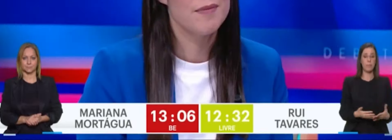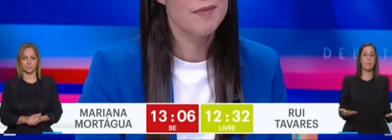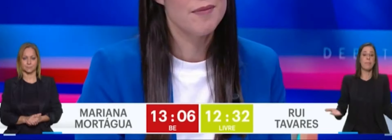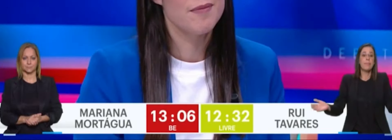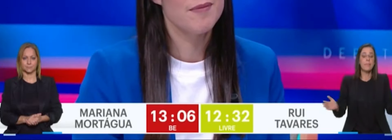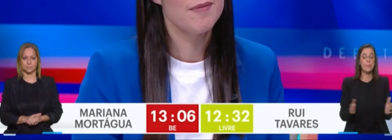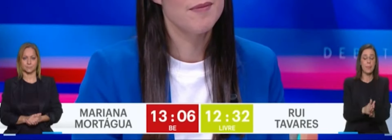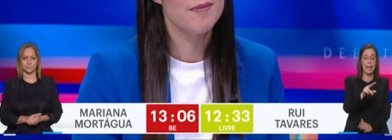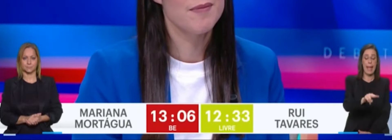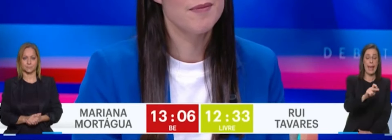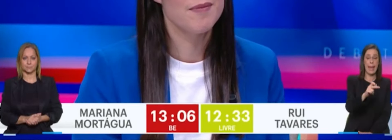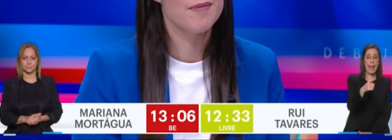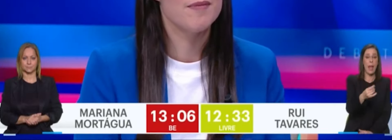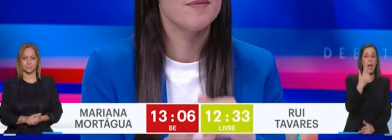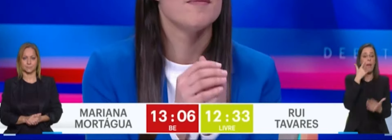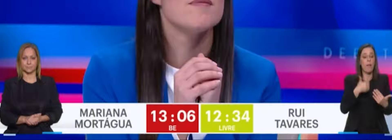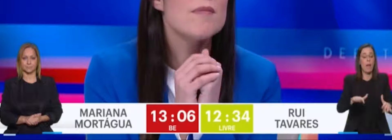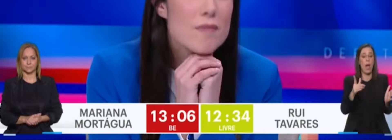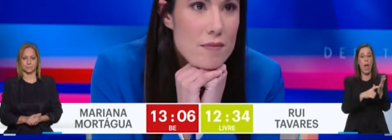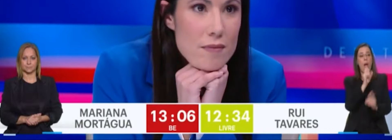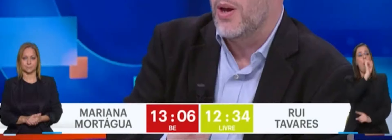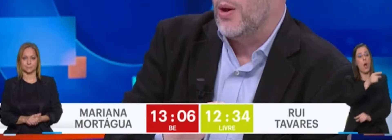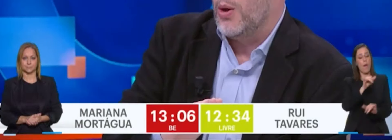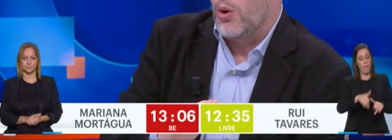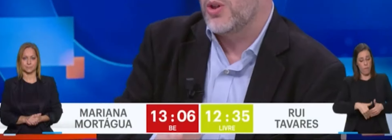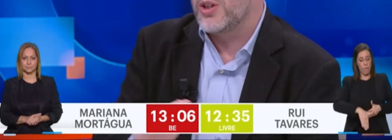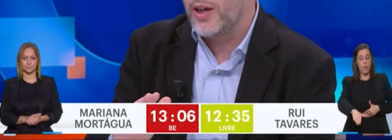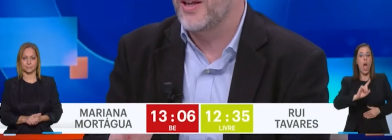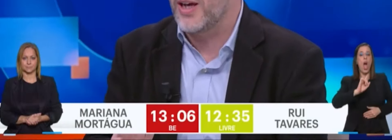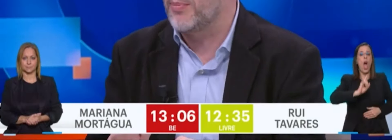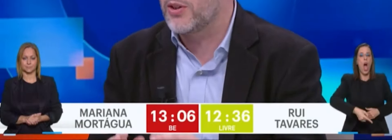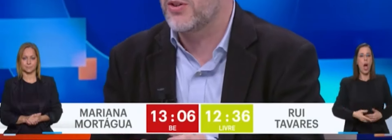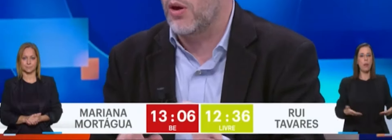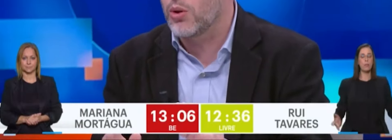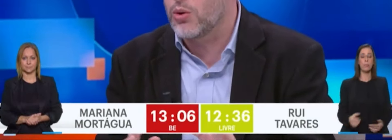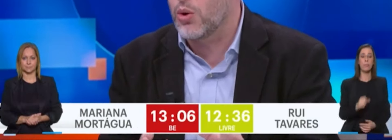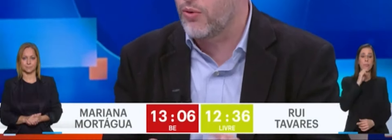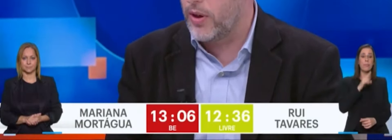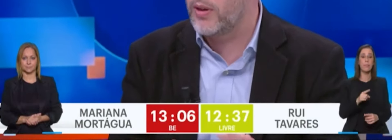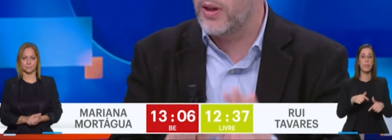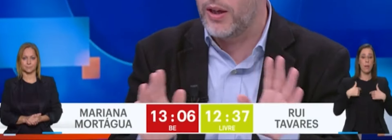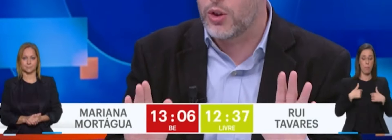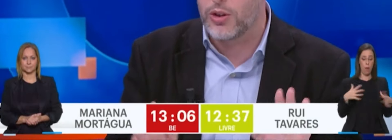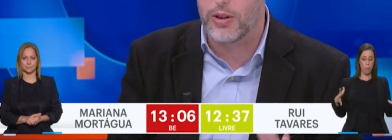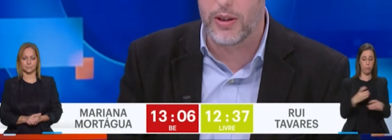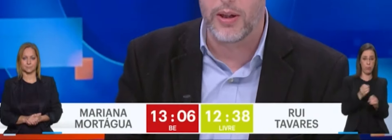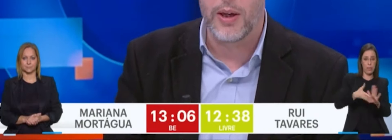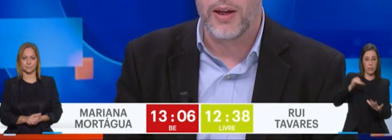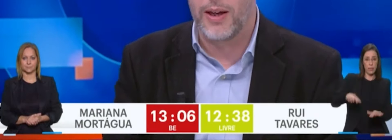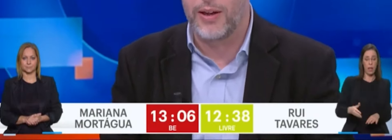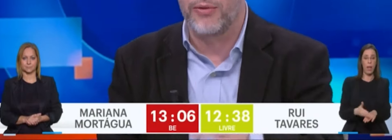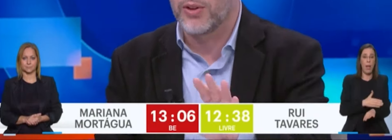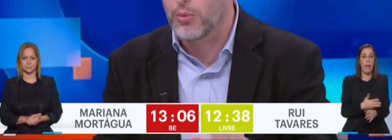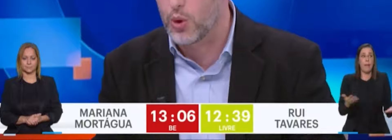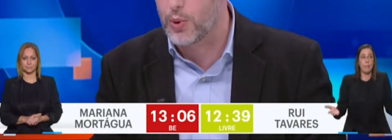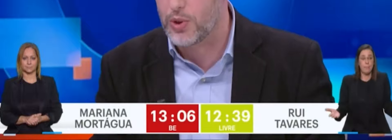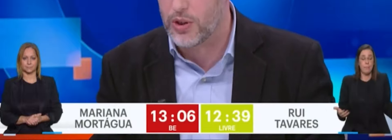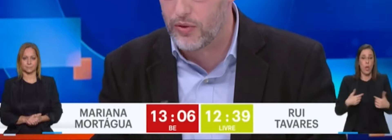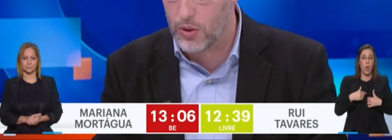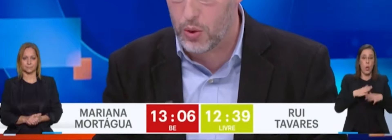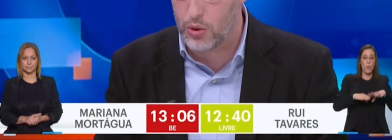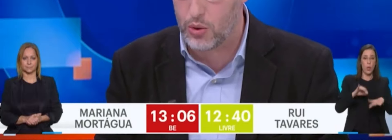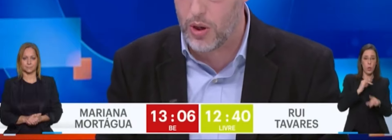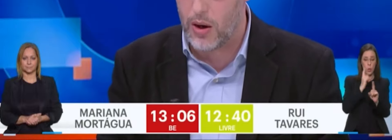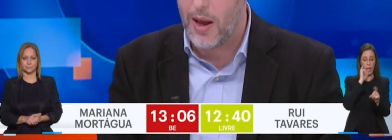bem Nato Vamos lá ver o que é que acontece nos Estados Unidos no fim deste ano Ou seja ainda é capaz de se autod disolver antes de que façamos outro